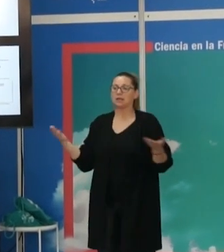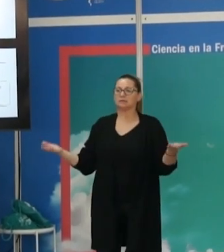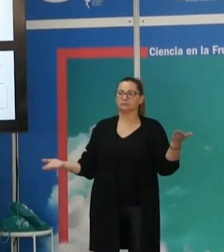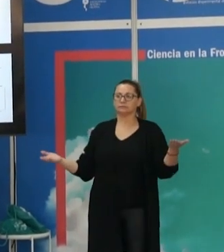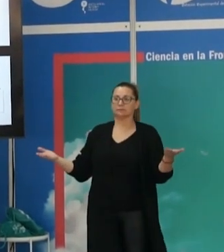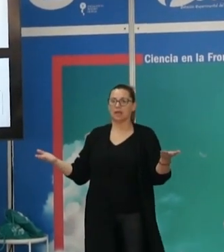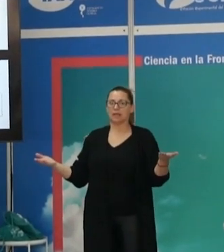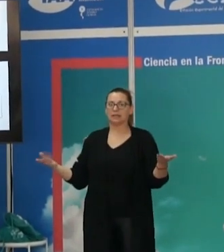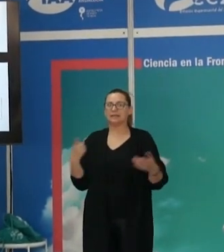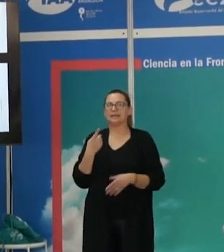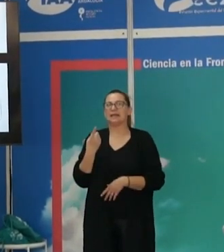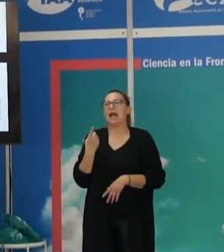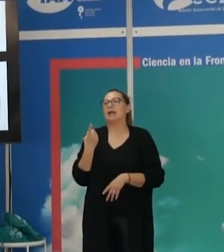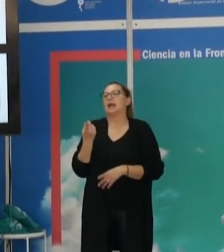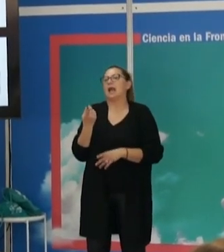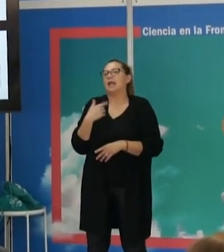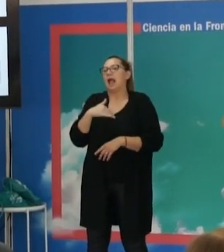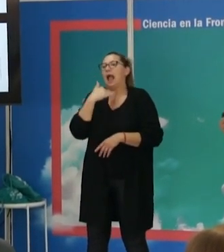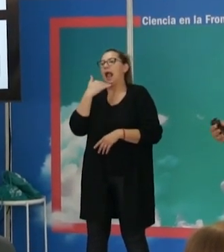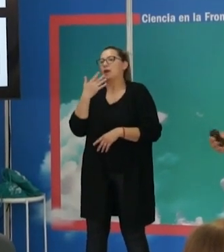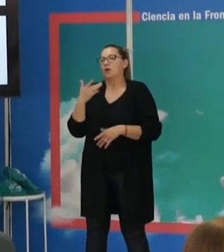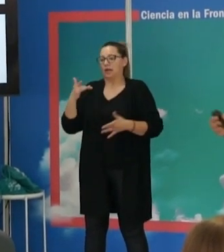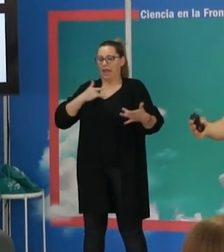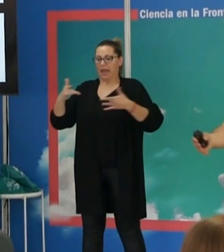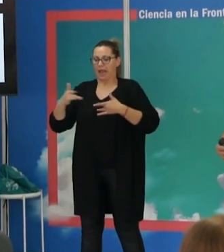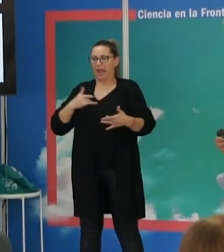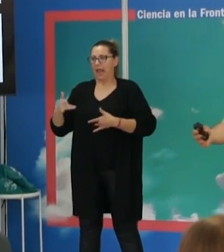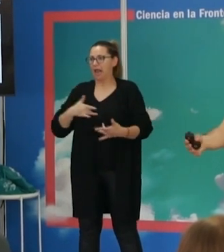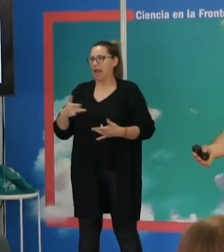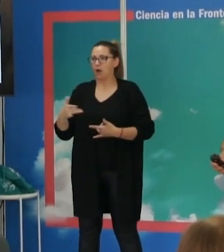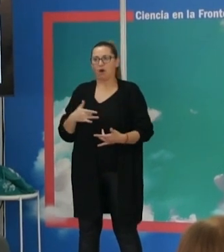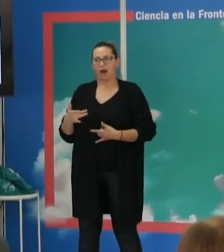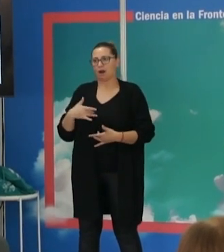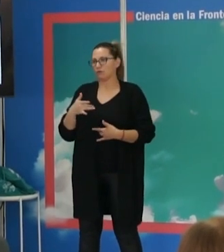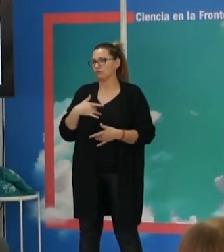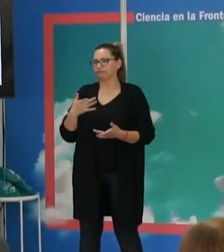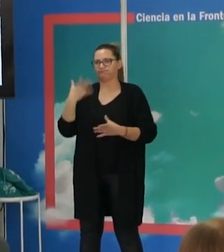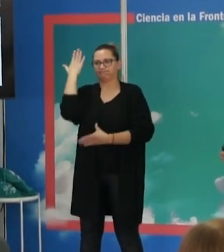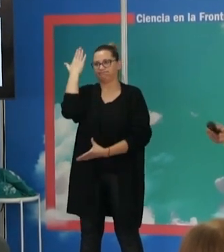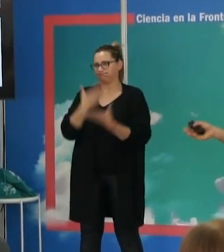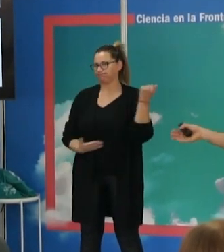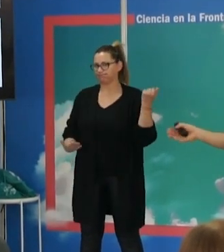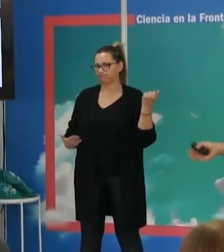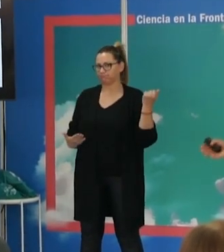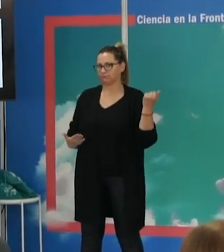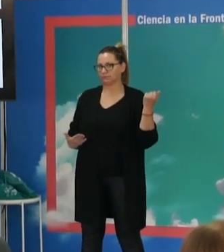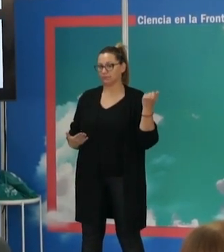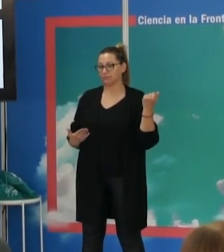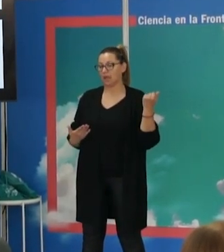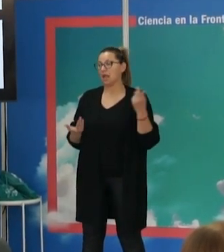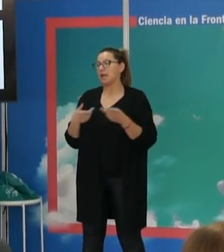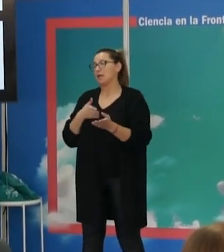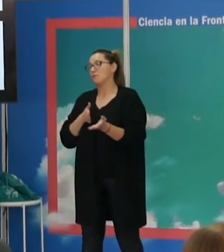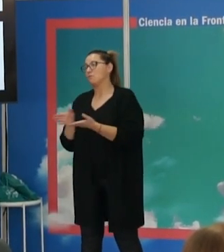requiera una disfunción, que el órgano no cumpla la función para la que se tiene, por un lado, y por otro